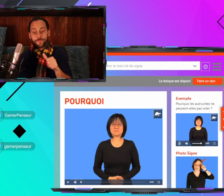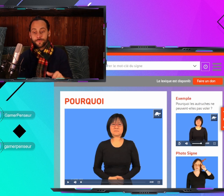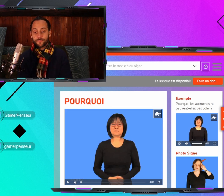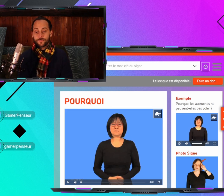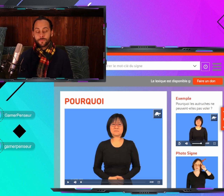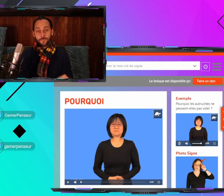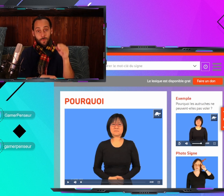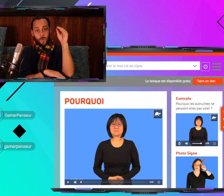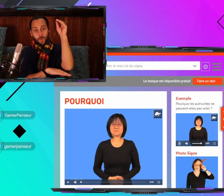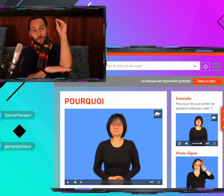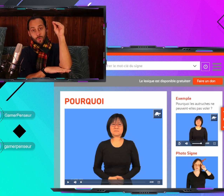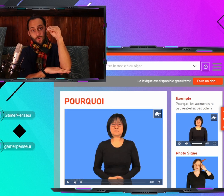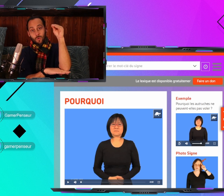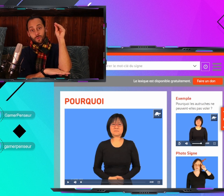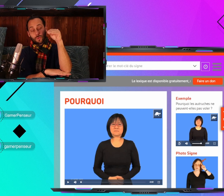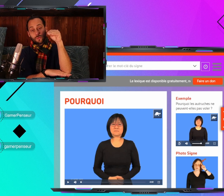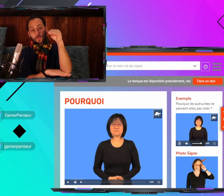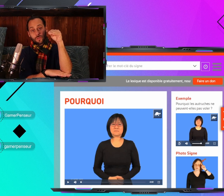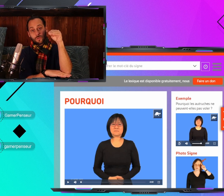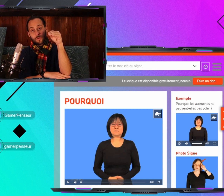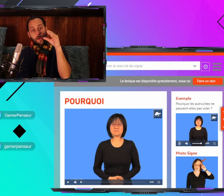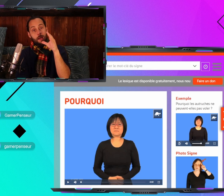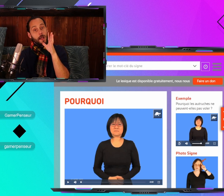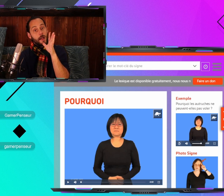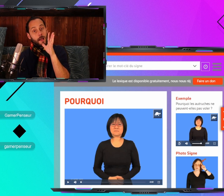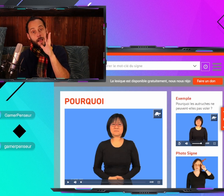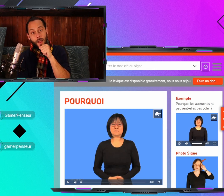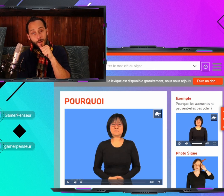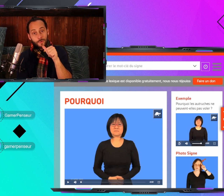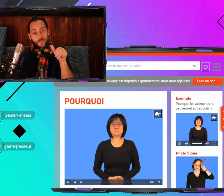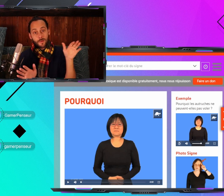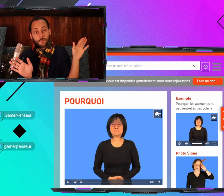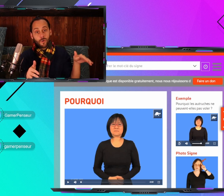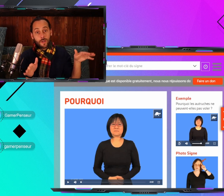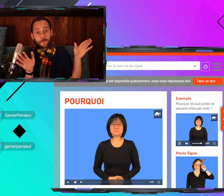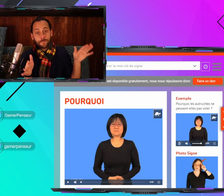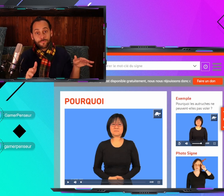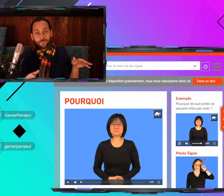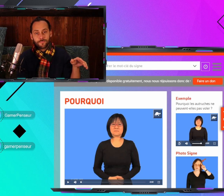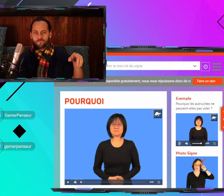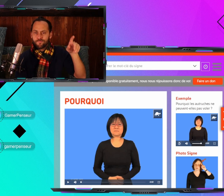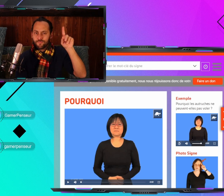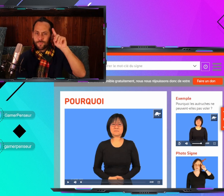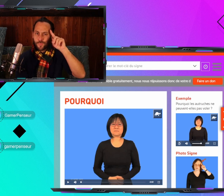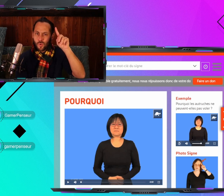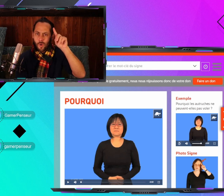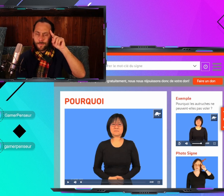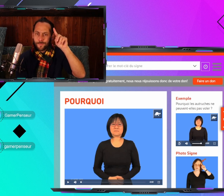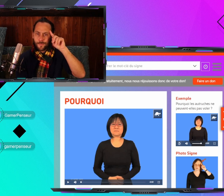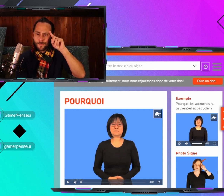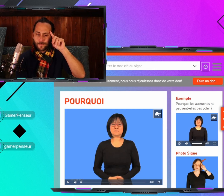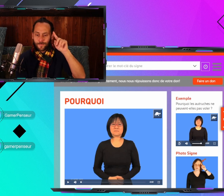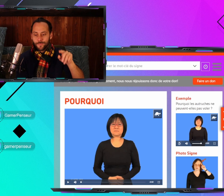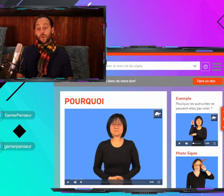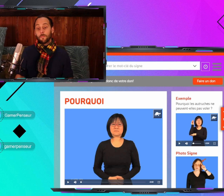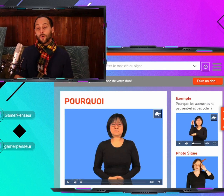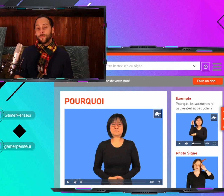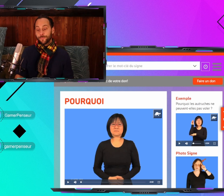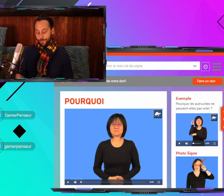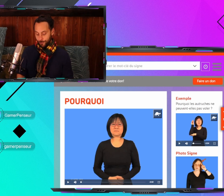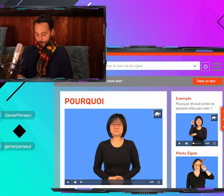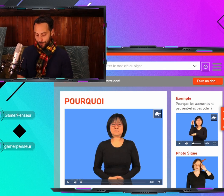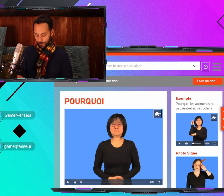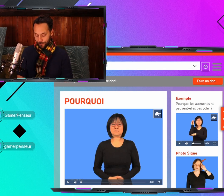impossible. Autruche, impossible voler, Pourquoi?